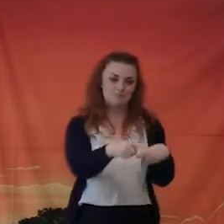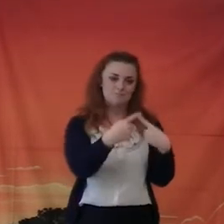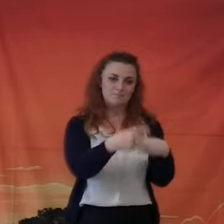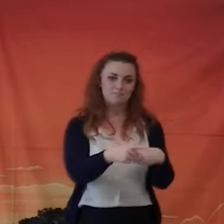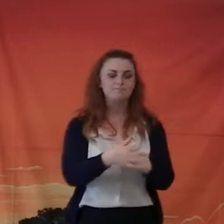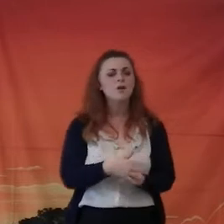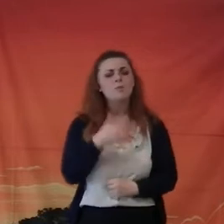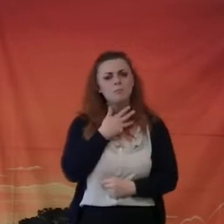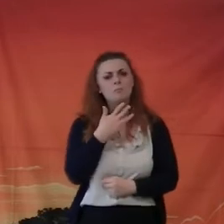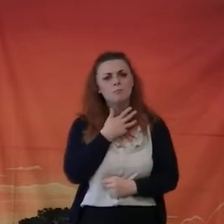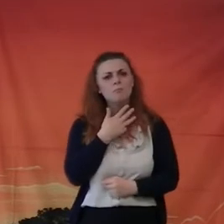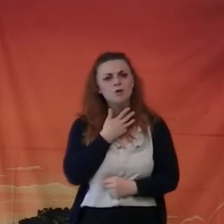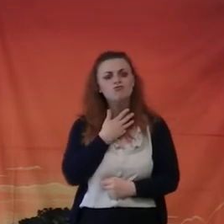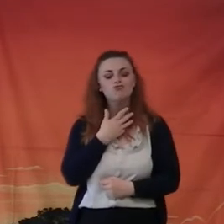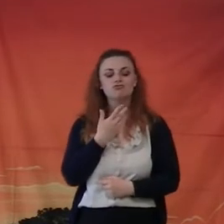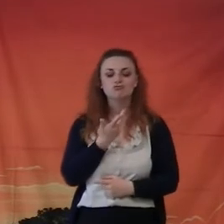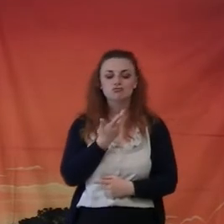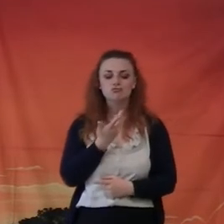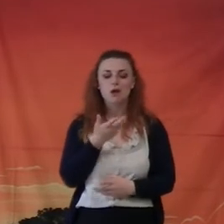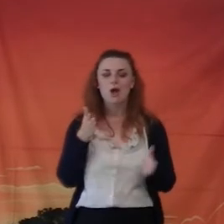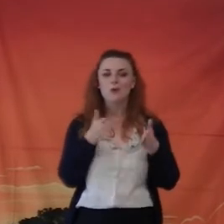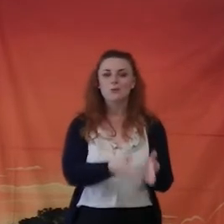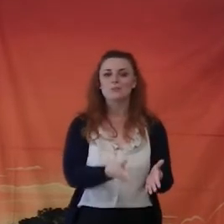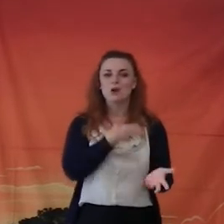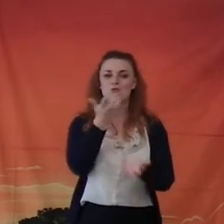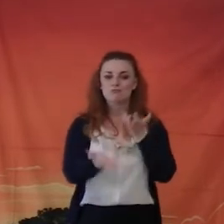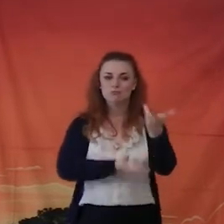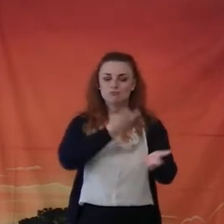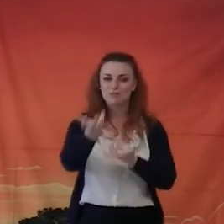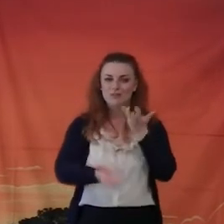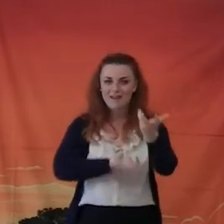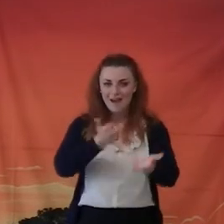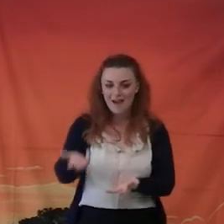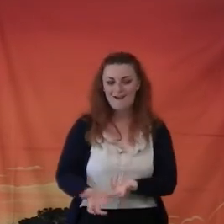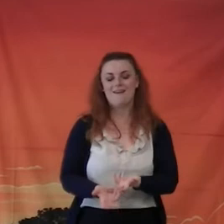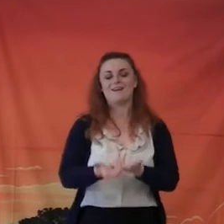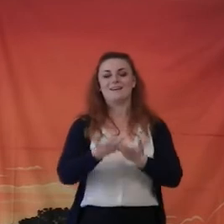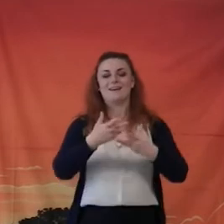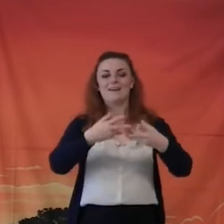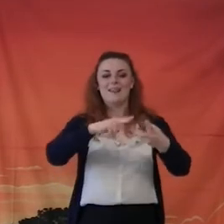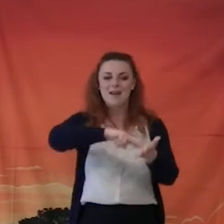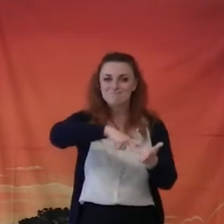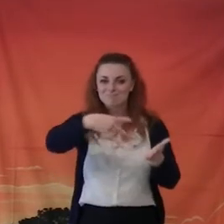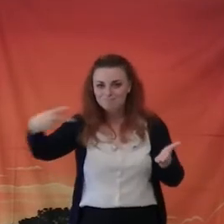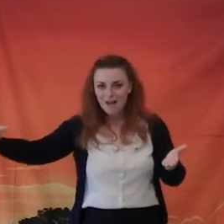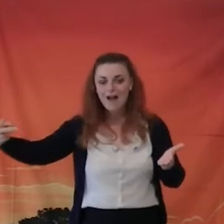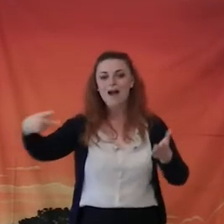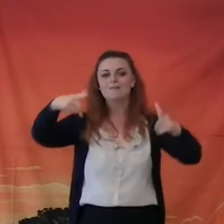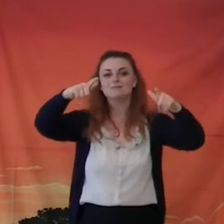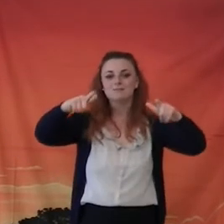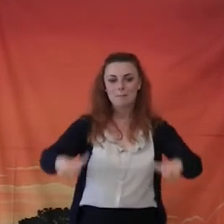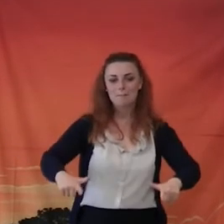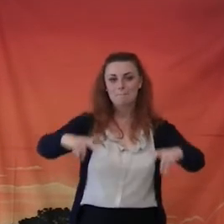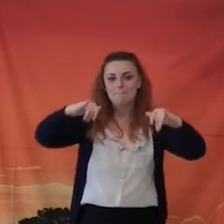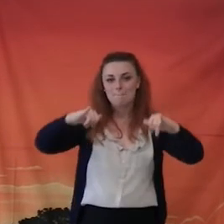Abbiamo anche insegnato a cucinare, abbiamo fatto la pasta in casa, la pizza, poi Bernardino ha insegnato a fare il